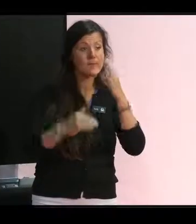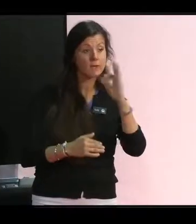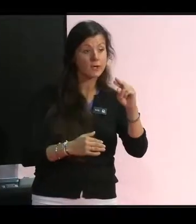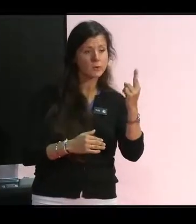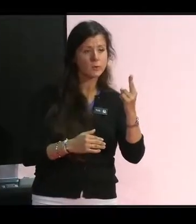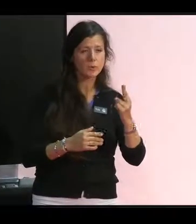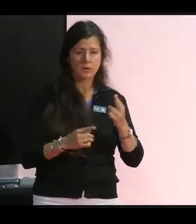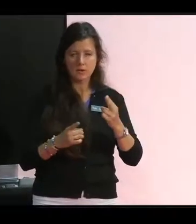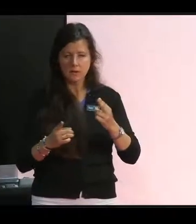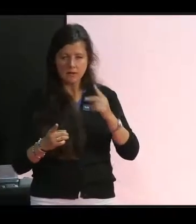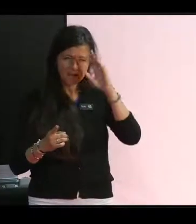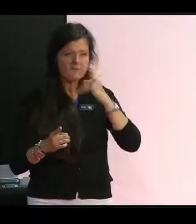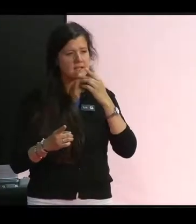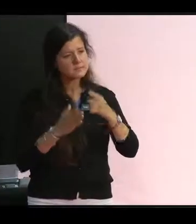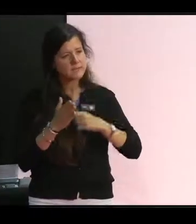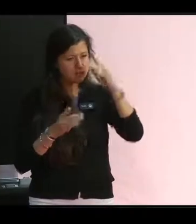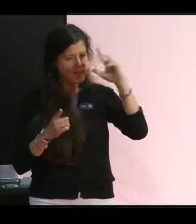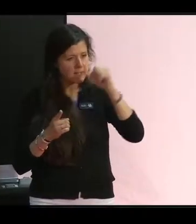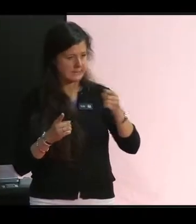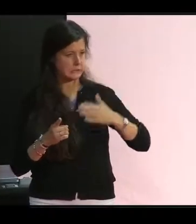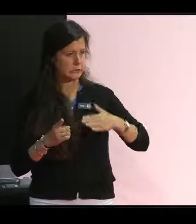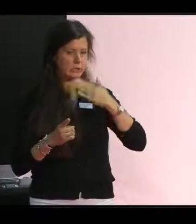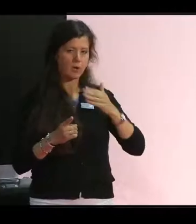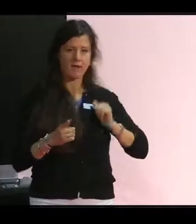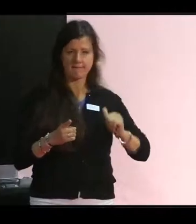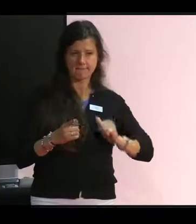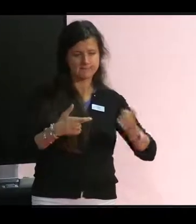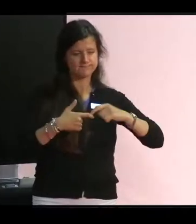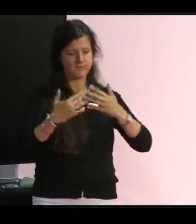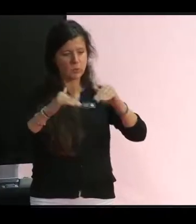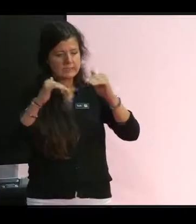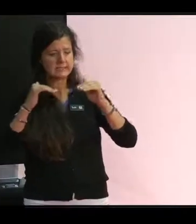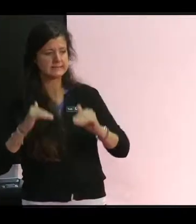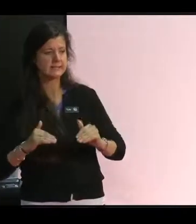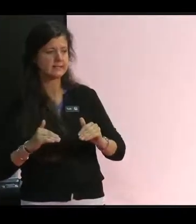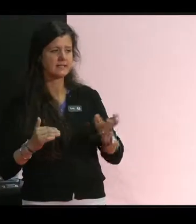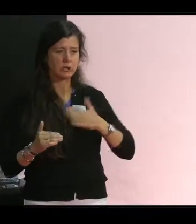vilka begrepp tycker ni är bra att använda när det gäller funktionsnedsättning och så?